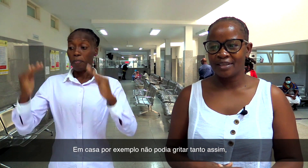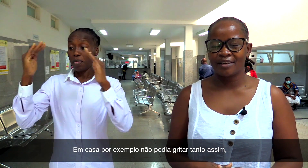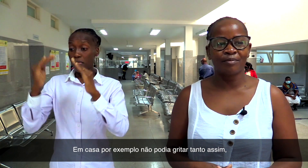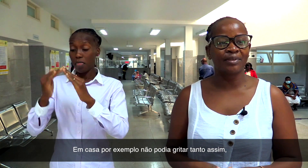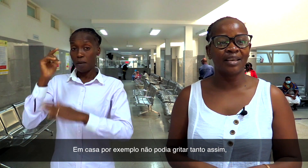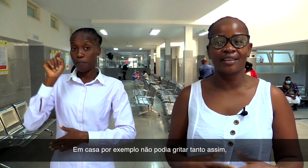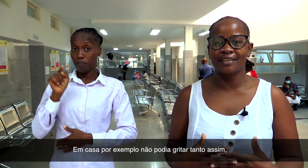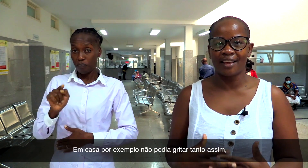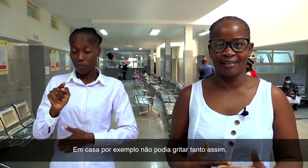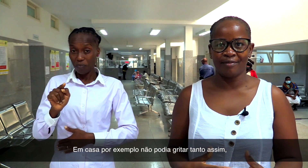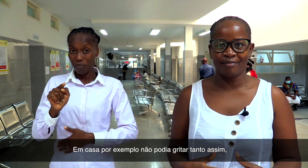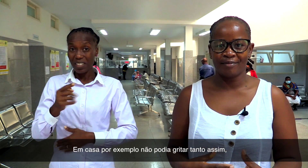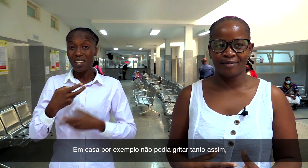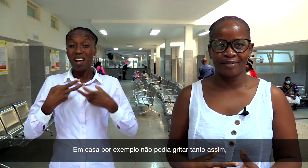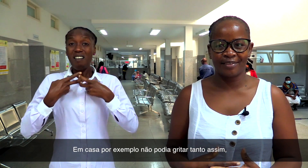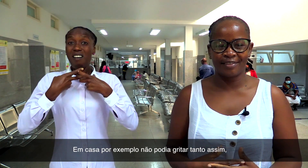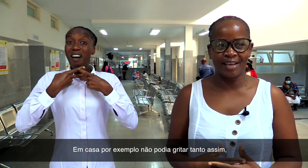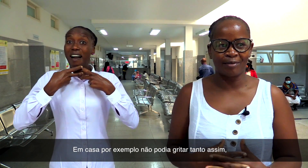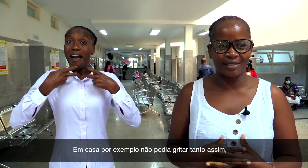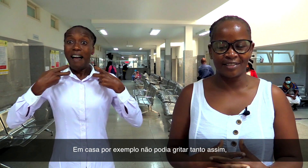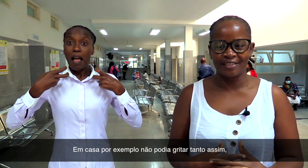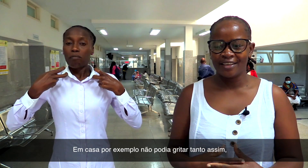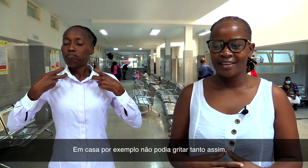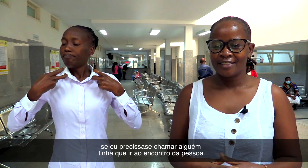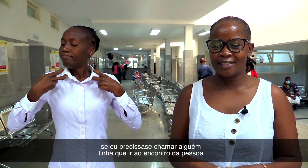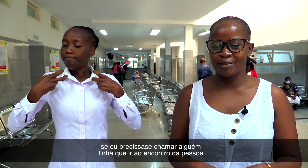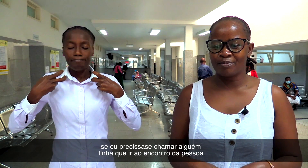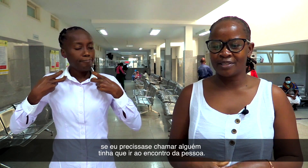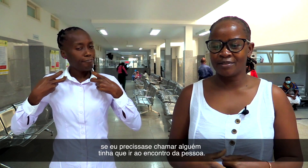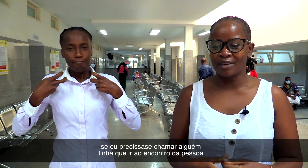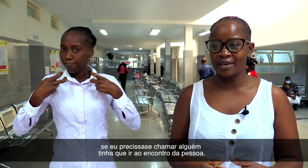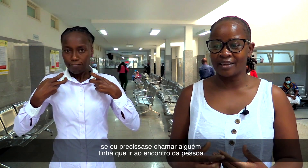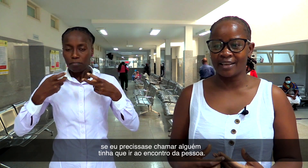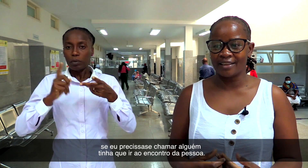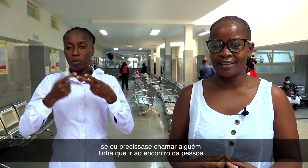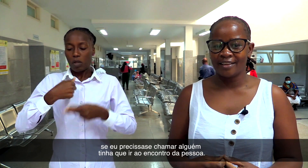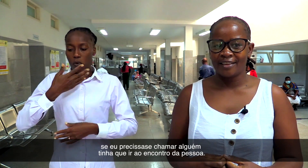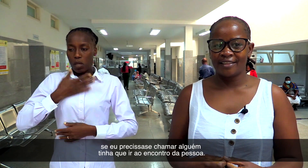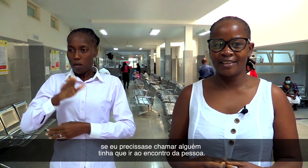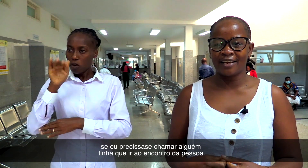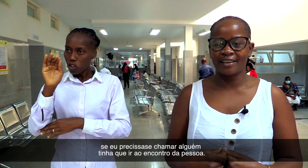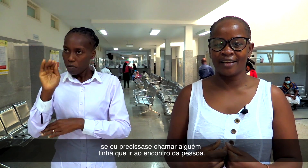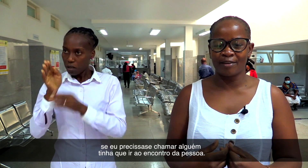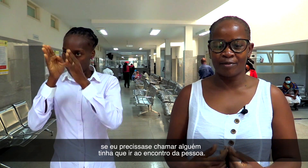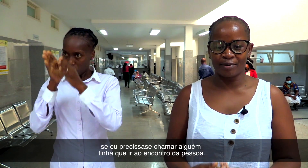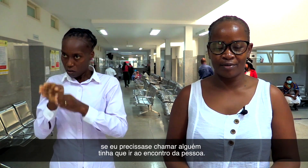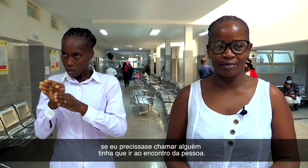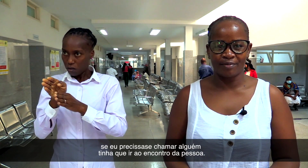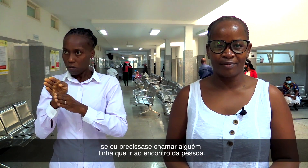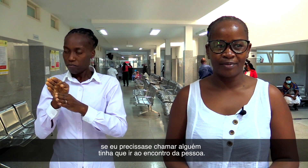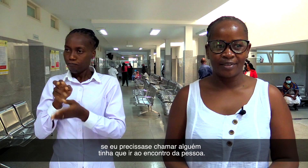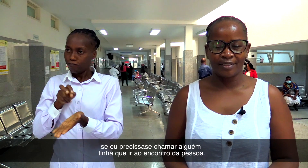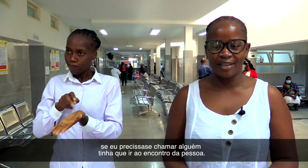exemplo, não podia gritar tanto assim. Se eu preciso chamar alguém, tinha que ir ao